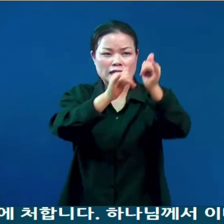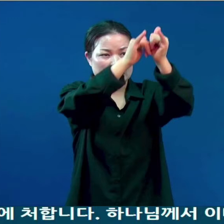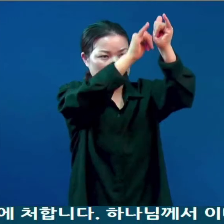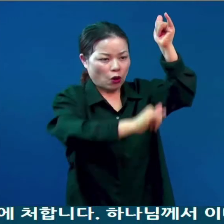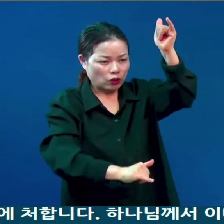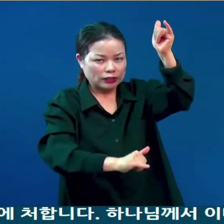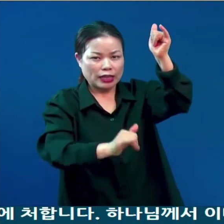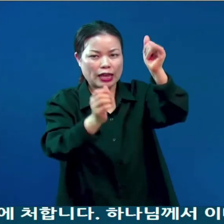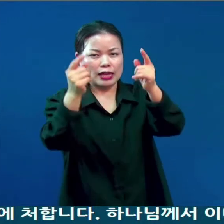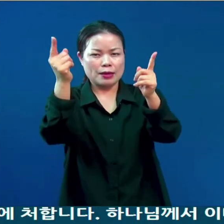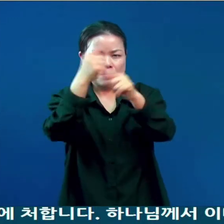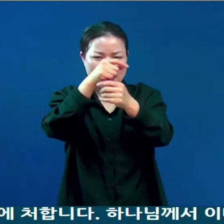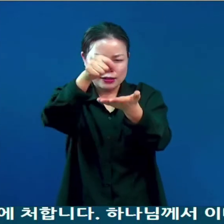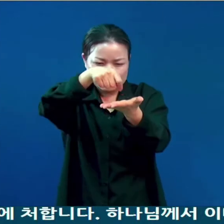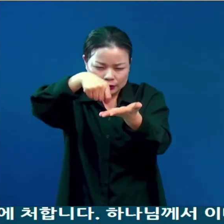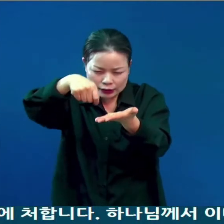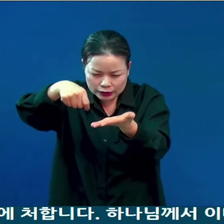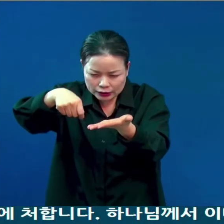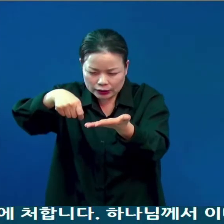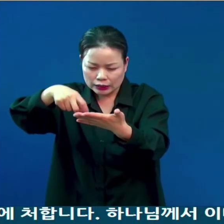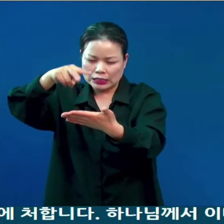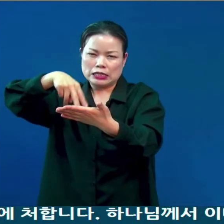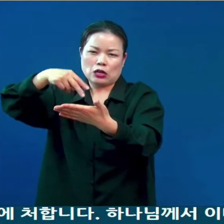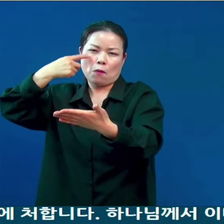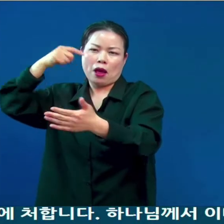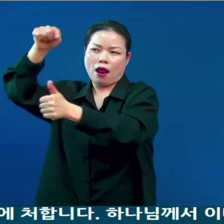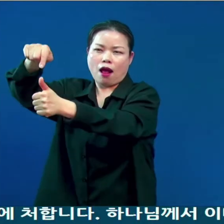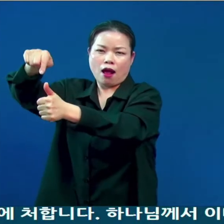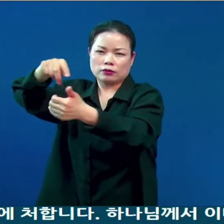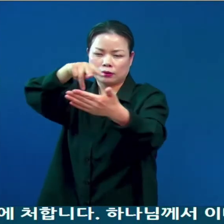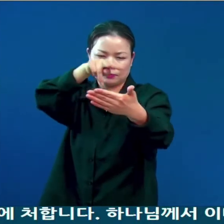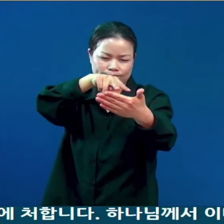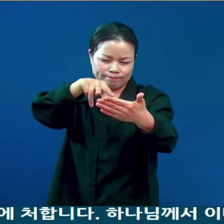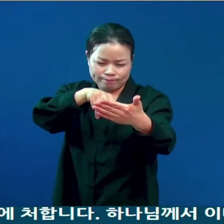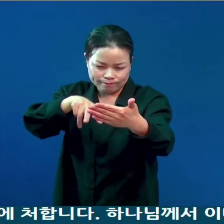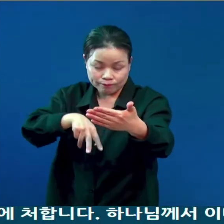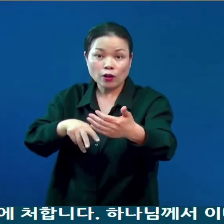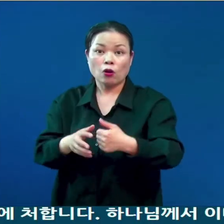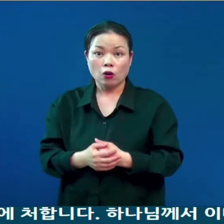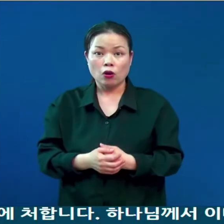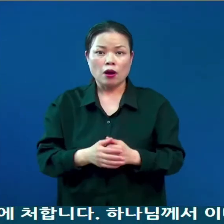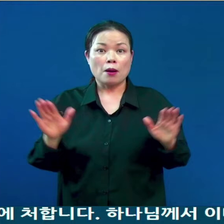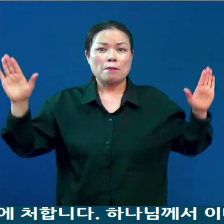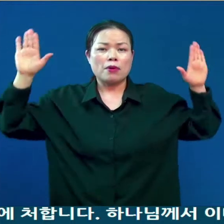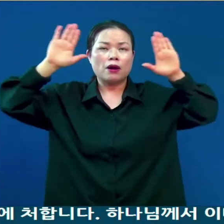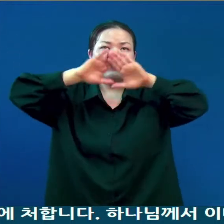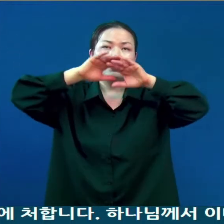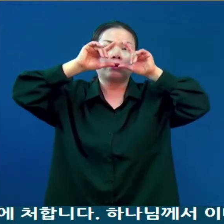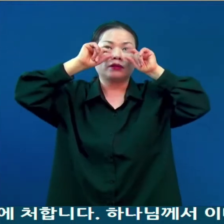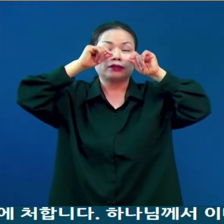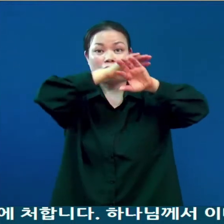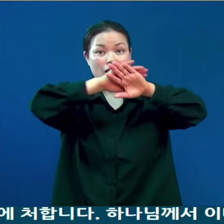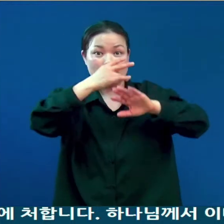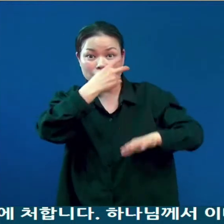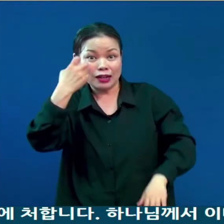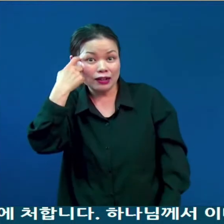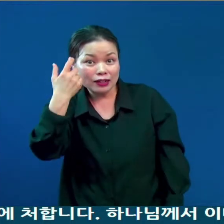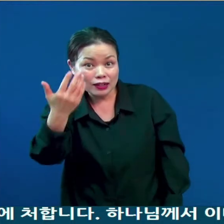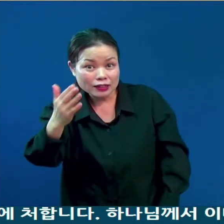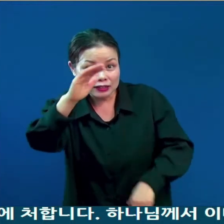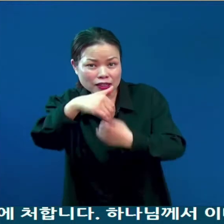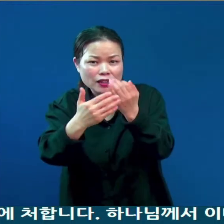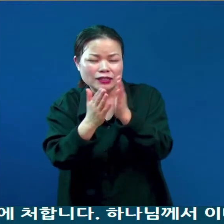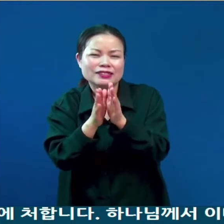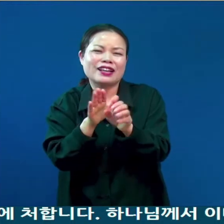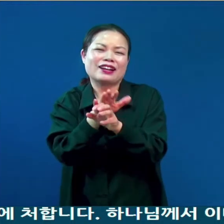일기를 가져다가 자기 앞에서 읽히더니. 여러분, 밤에 잠 잘 주무시나요? 성경에